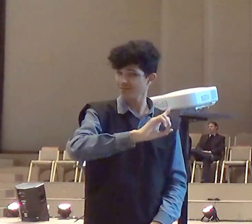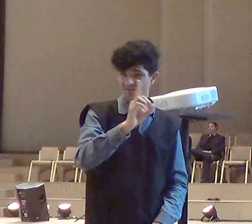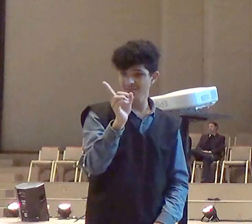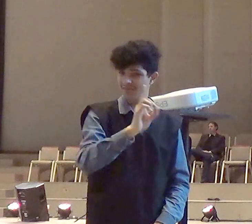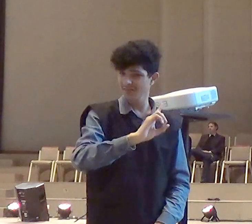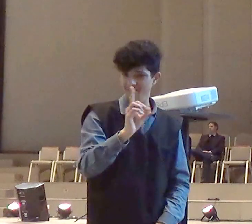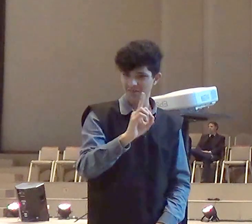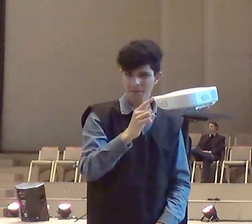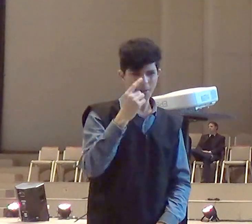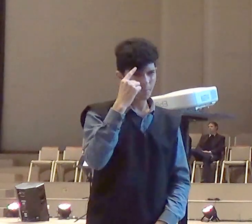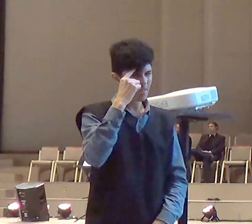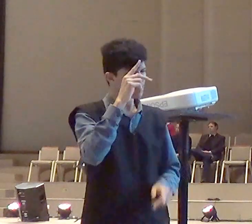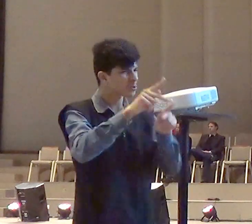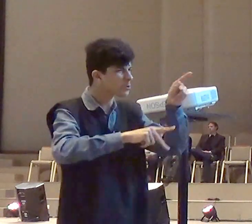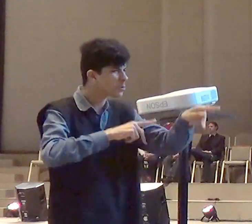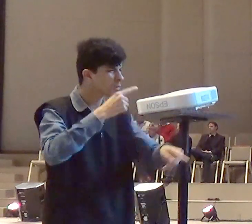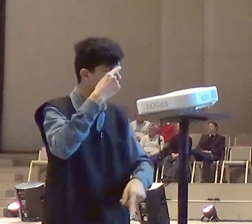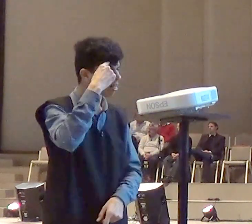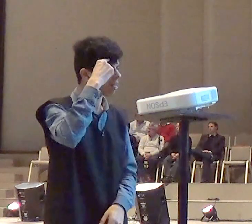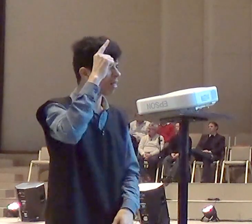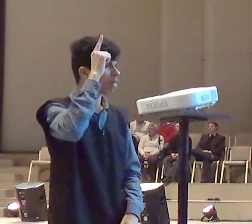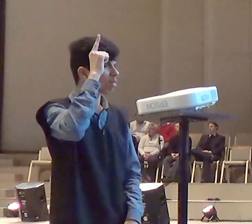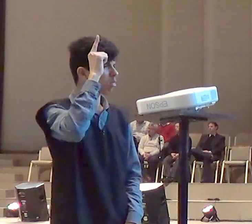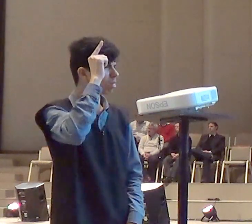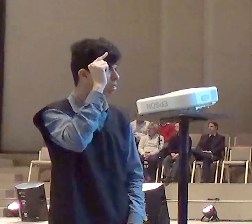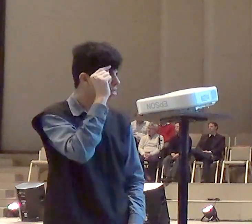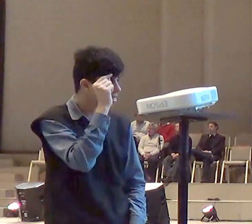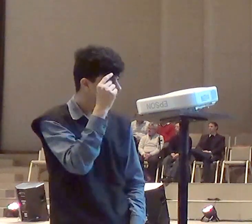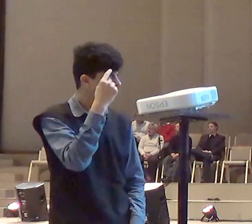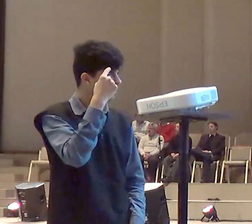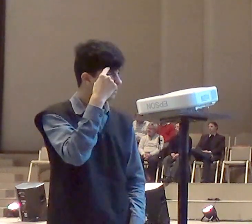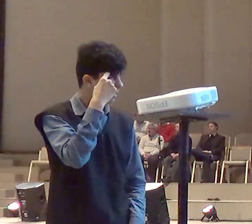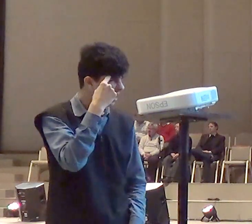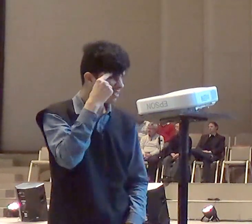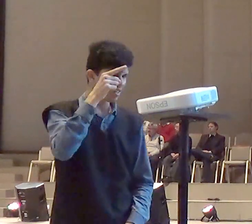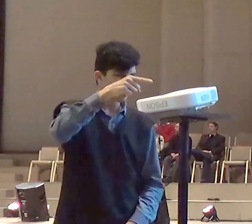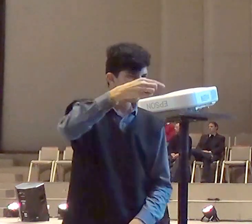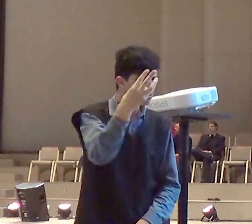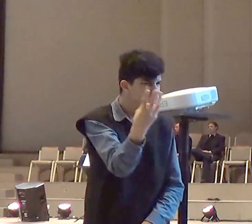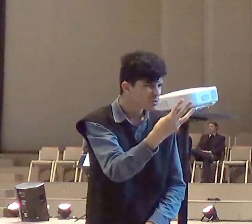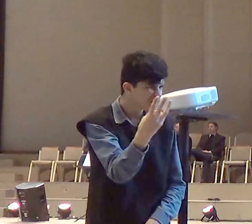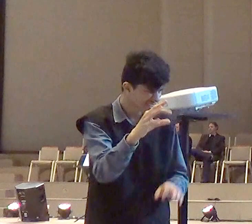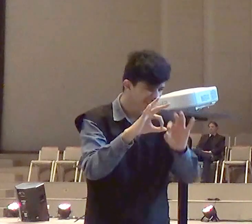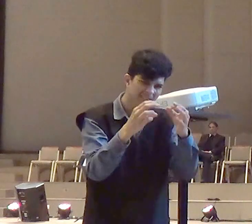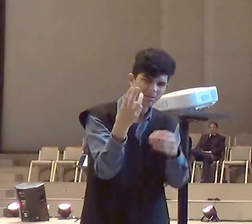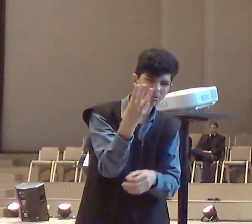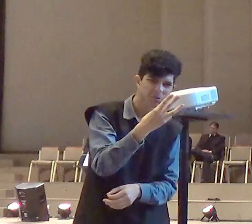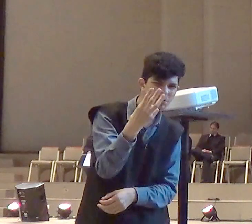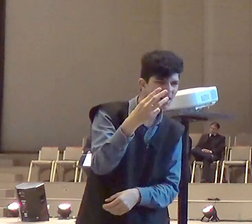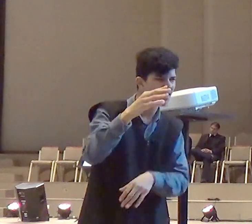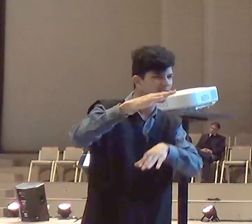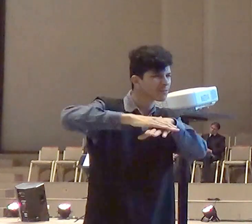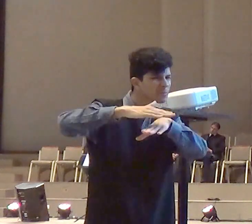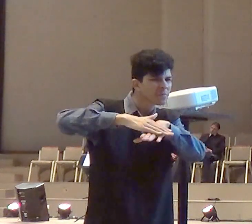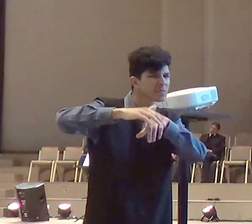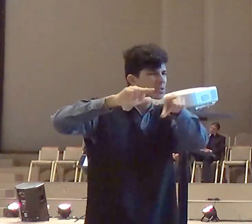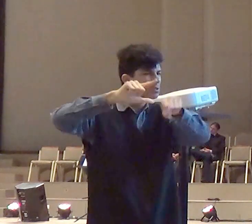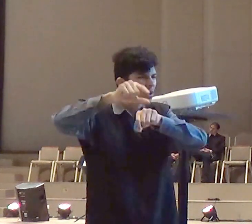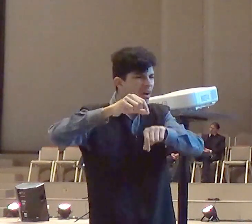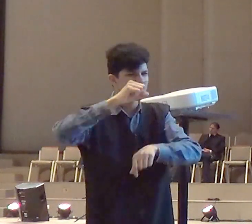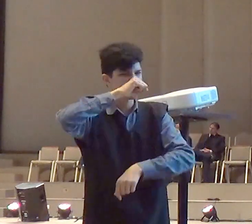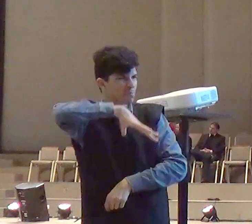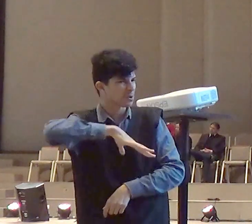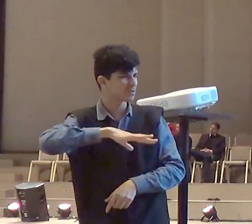político que interpretava aquilo que estava acontecendo e